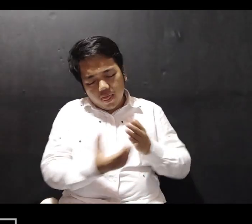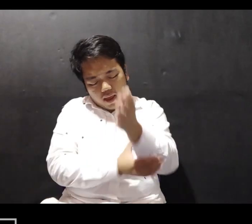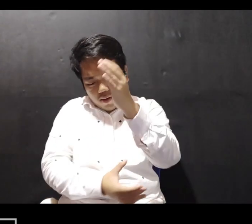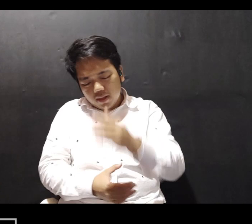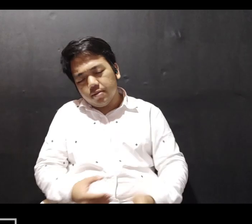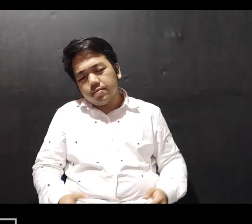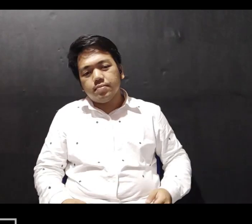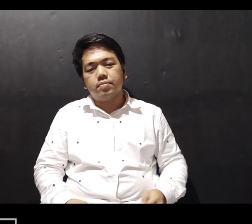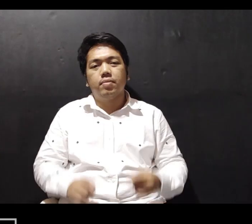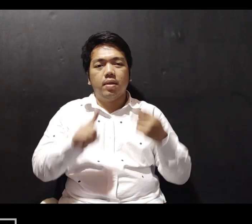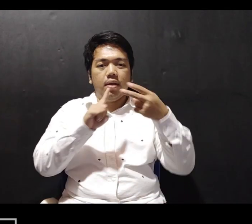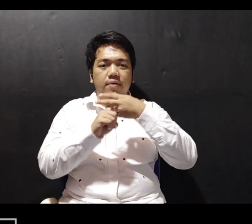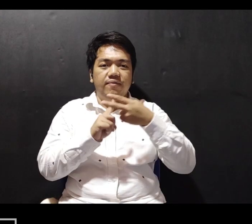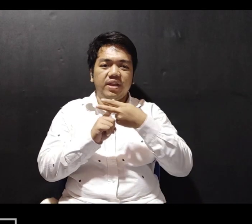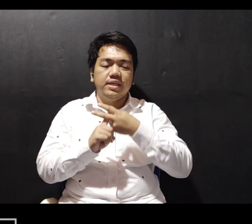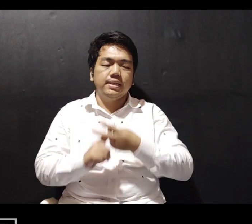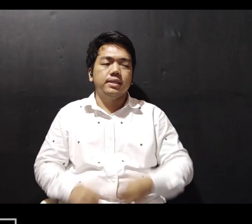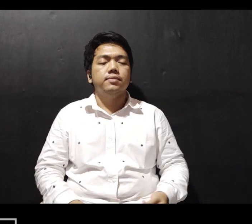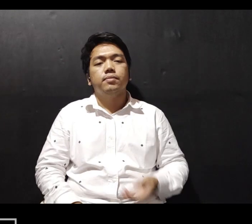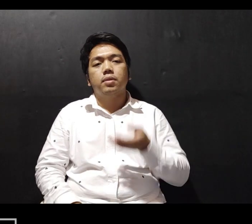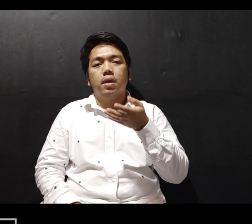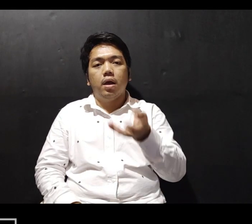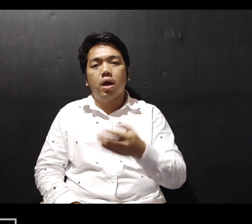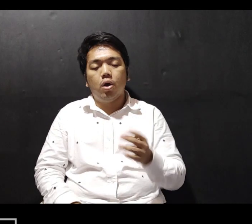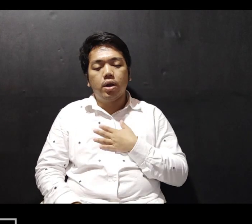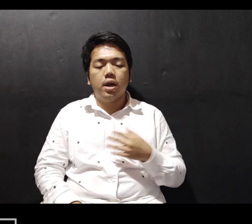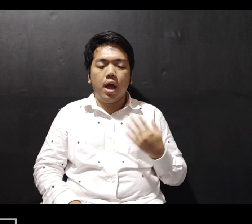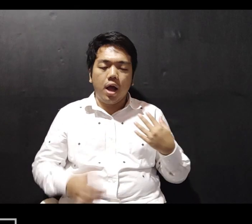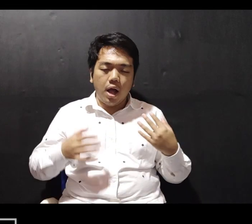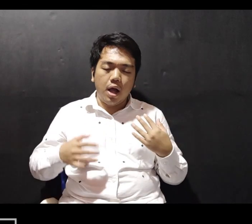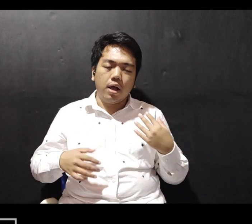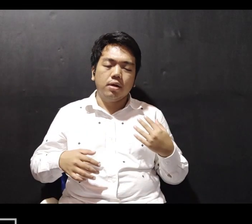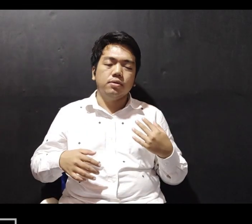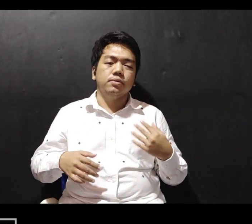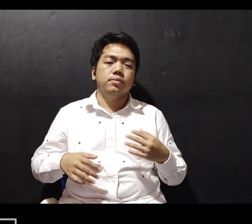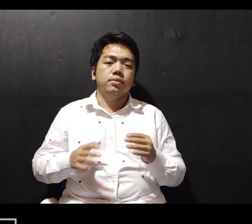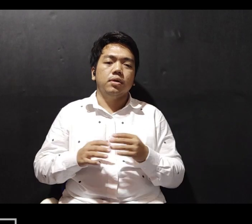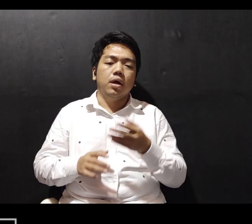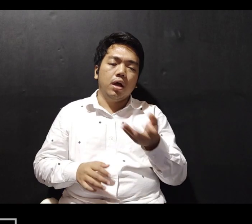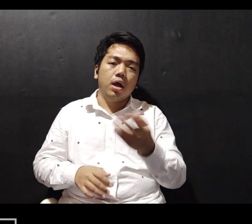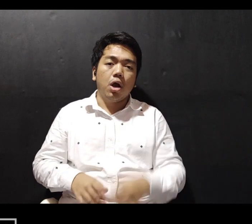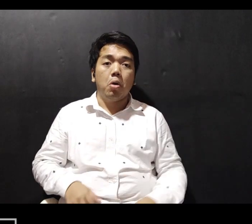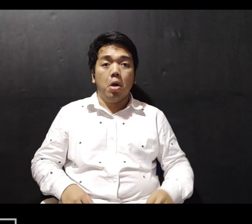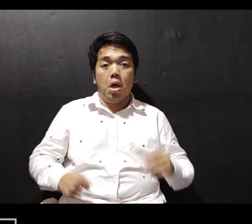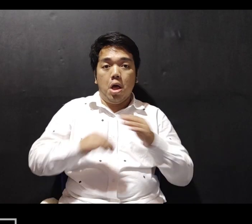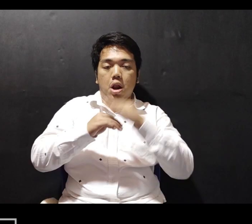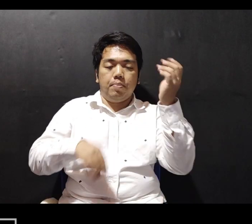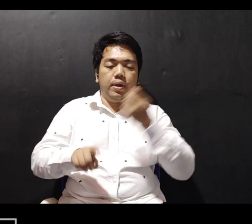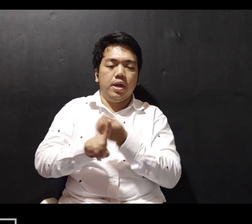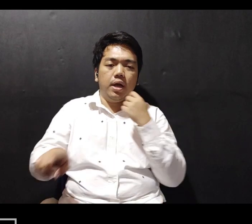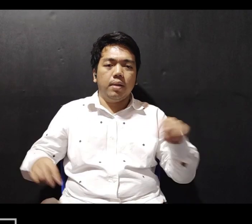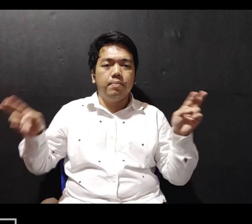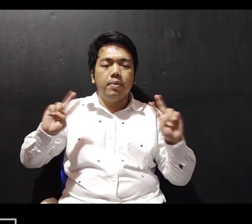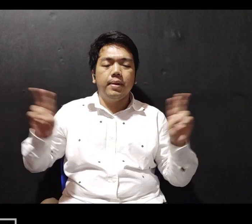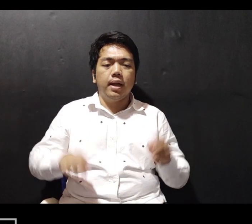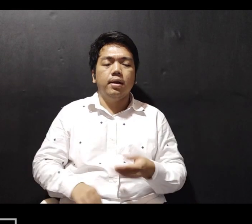bersama-sama. Roh Kudus dicurahkan. Engkau menjadi lebih daripada pemenang. Engkau akan dihibur, engkau dikuatkan,